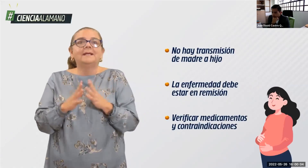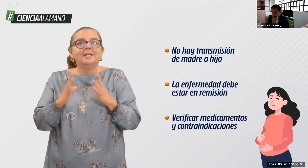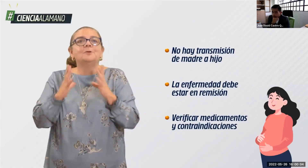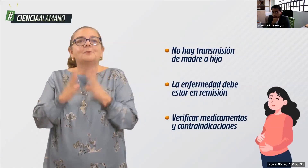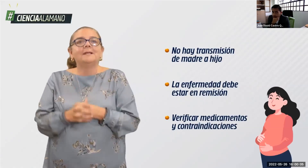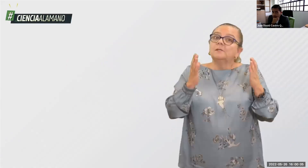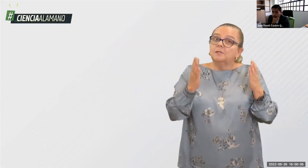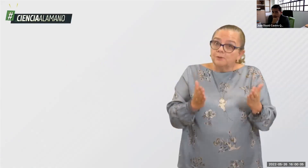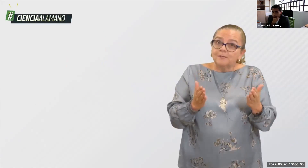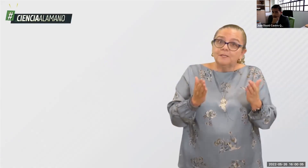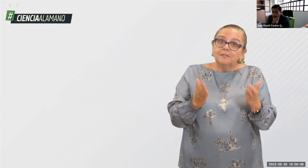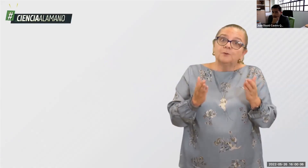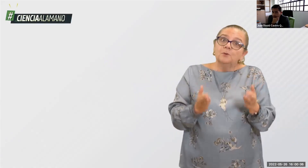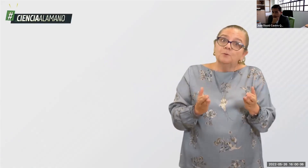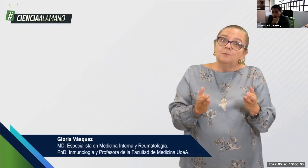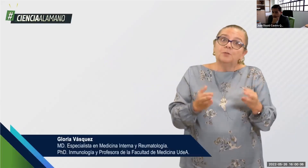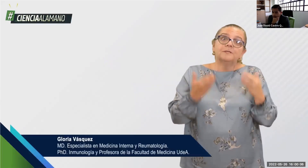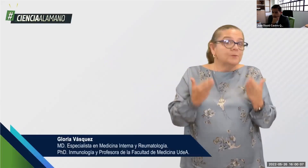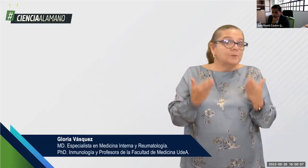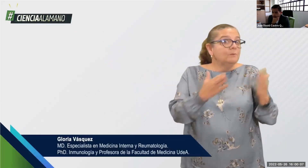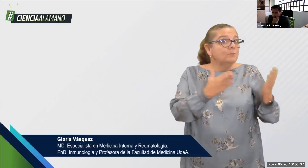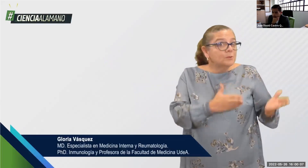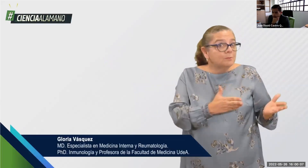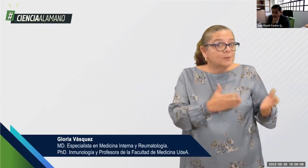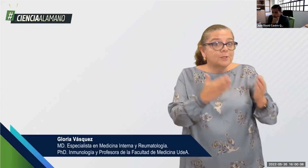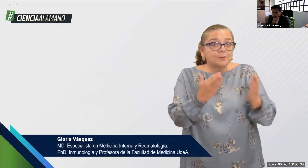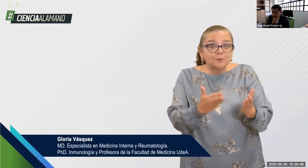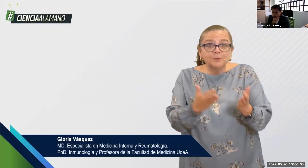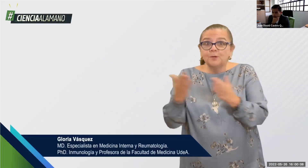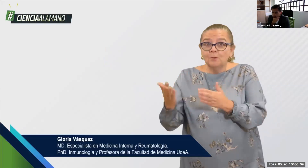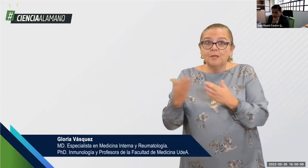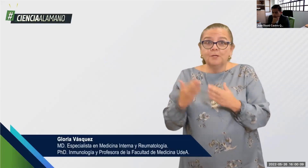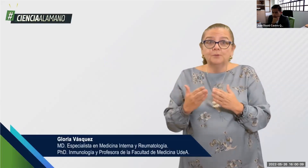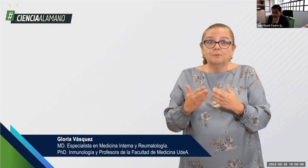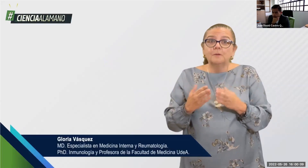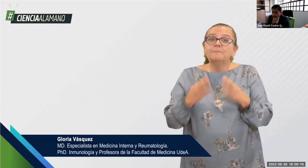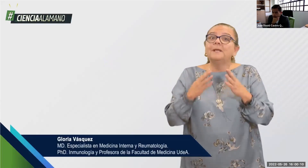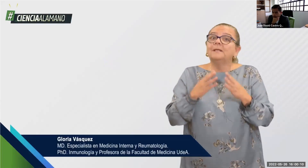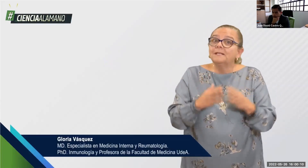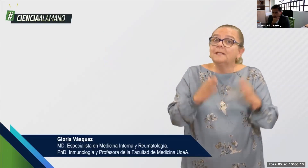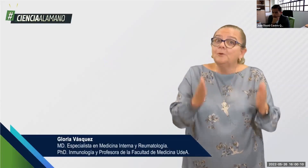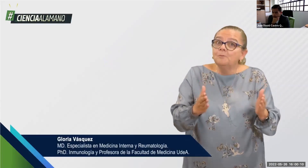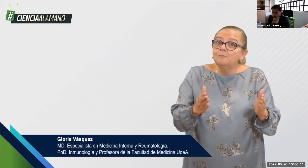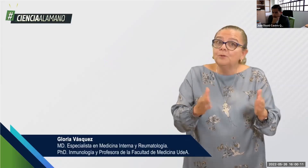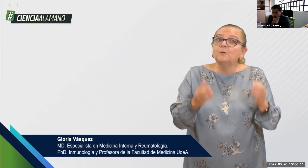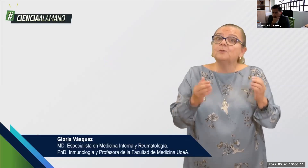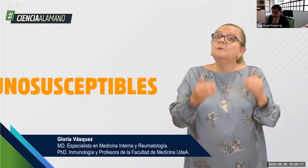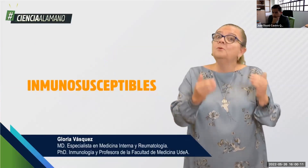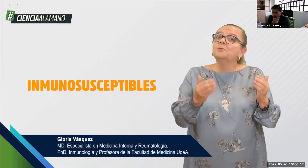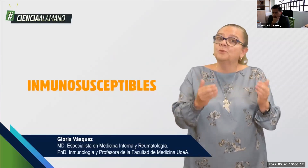Si los pacientes con lupus estamos hablando de los opresores porque se van a trabar ellos, pertenecen al grito de los niños y niños